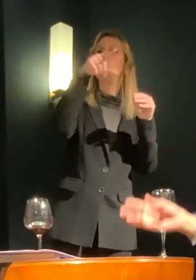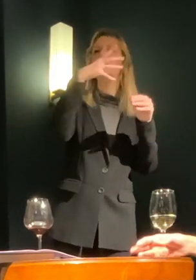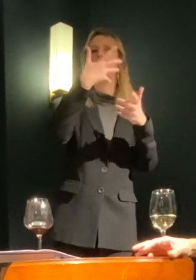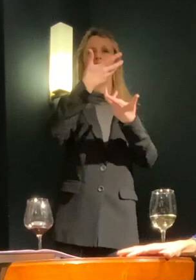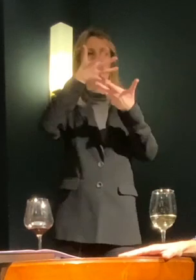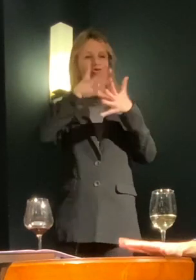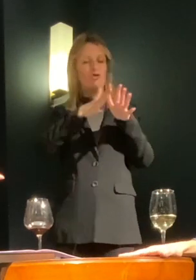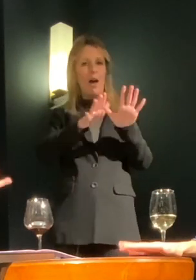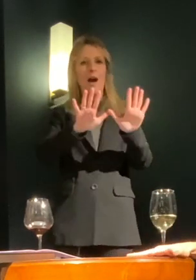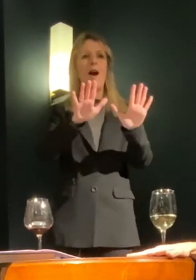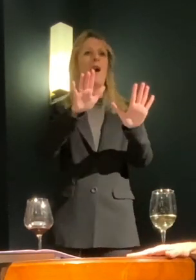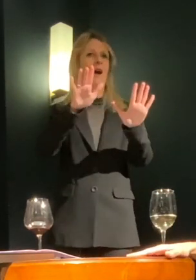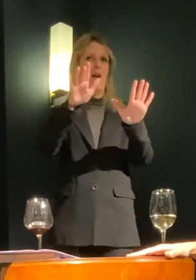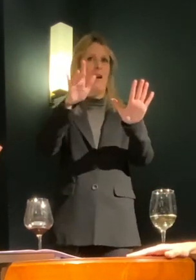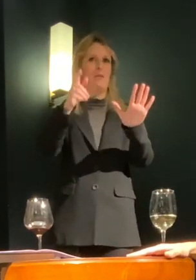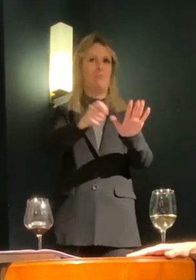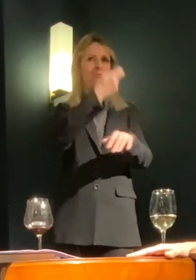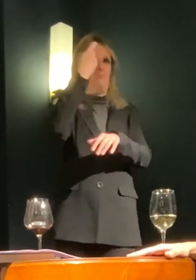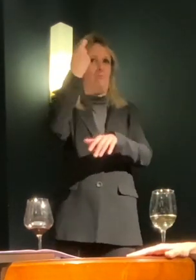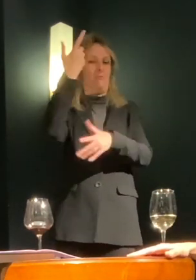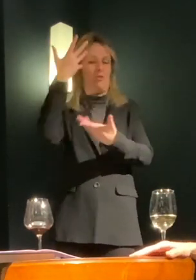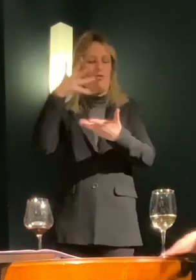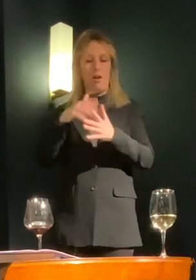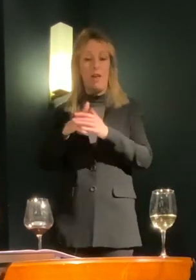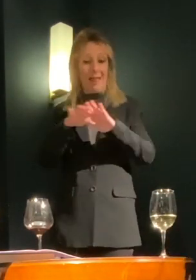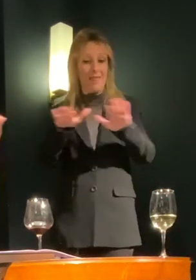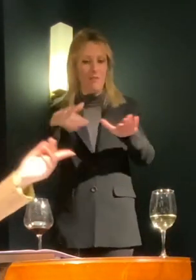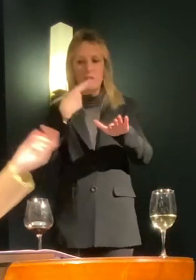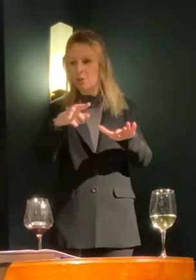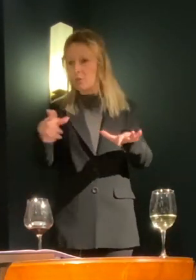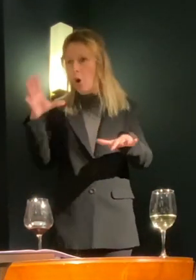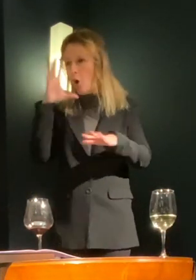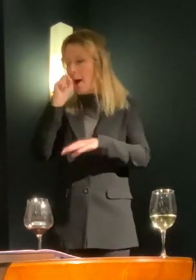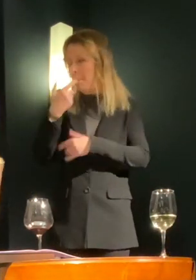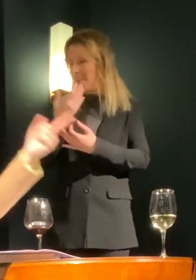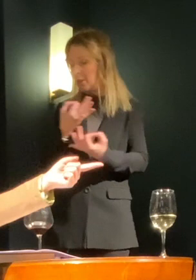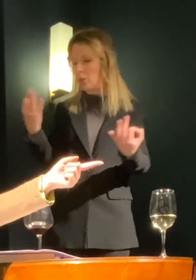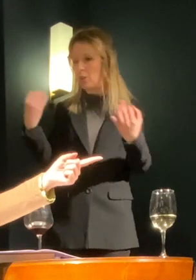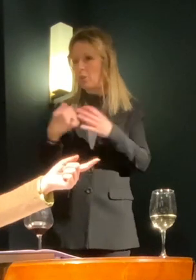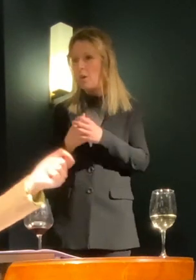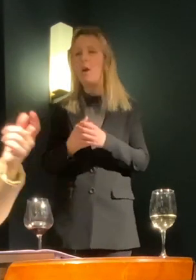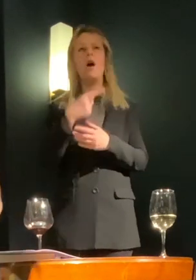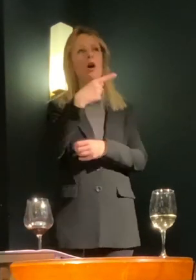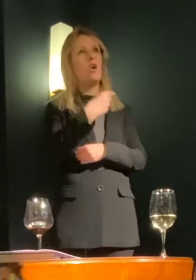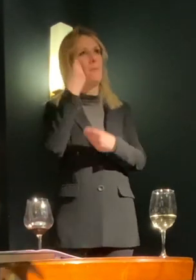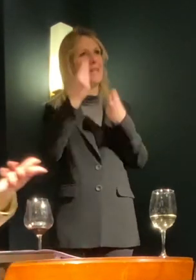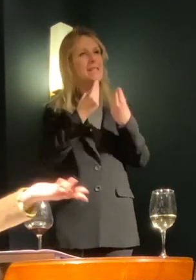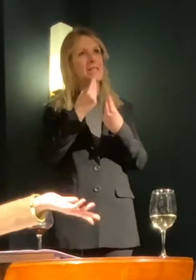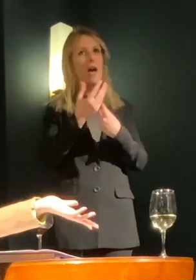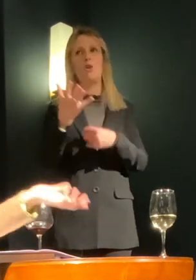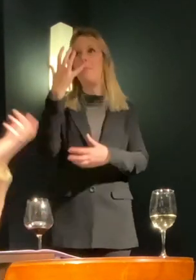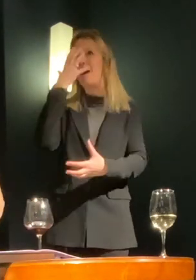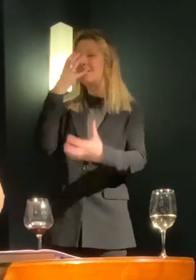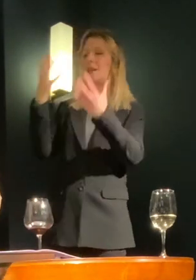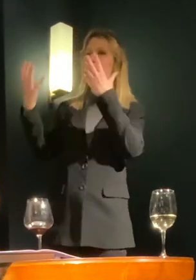cosa me ne sono appena reso conto qui a questo tavolino. Visto quante cose si scavano? No, ma io ci ho pensato mentre lo dicevi, parlavi di maschere,